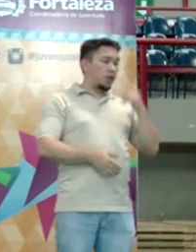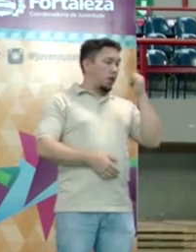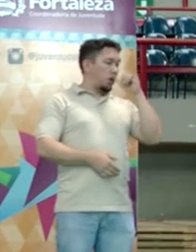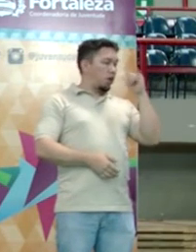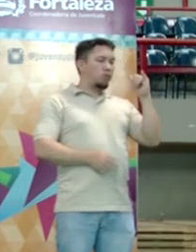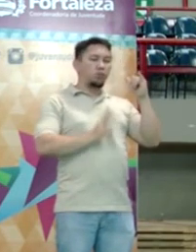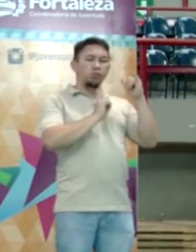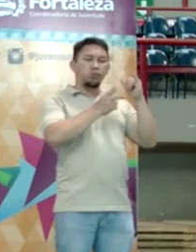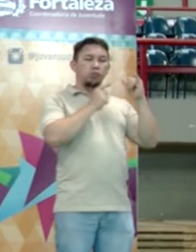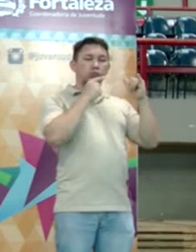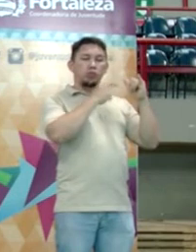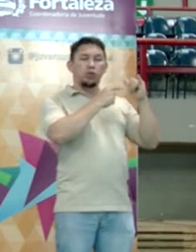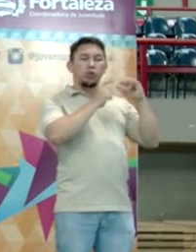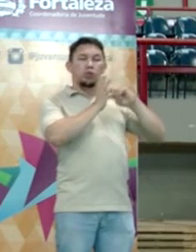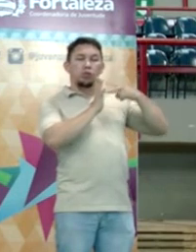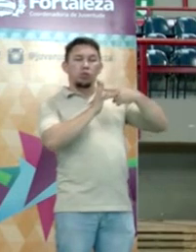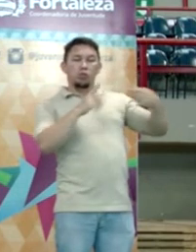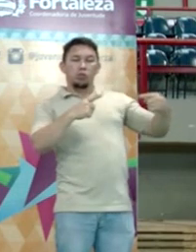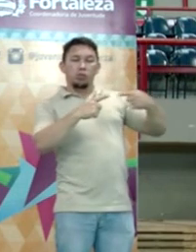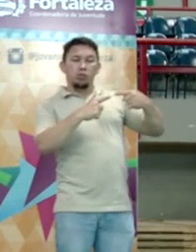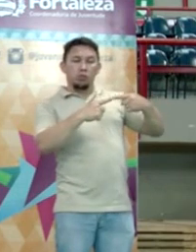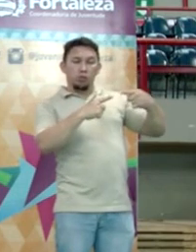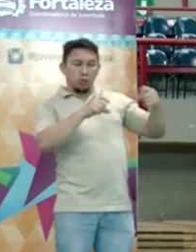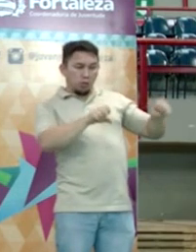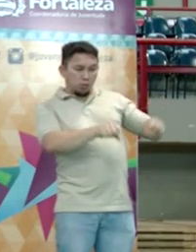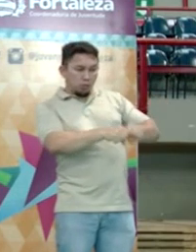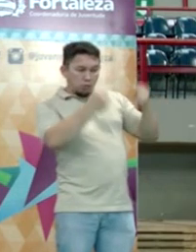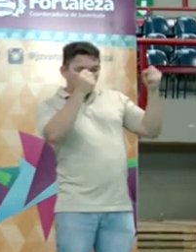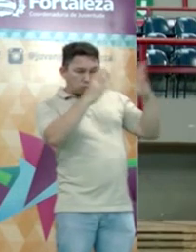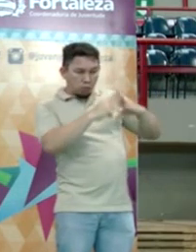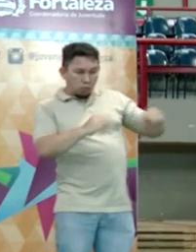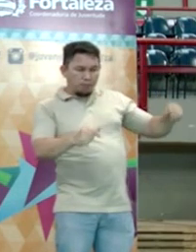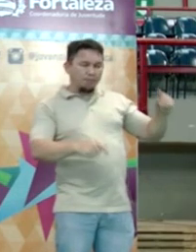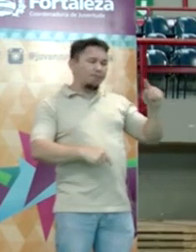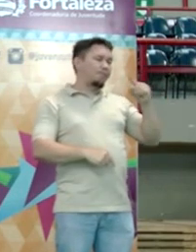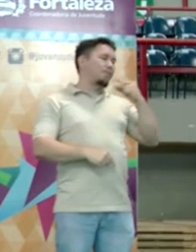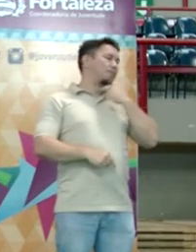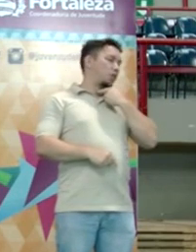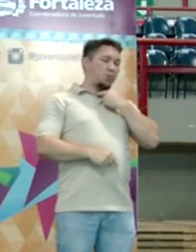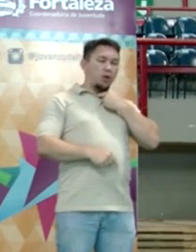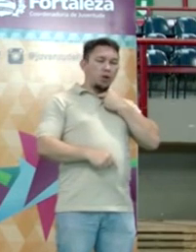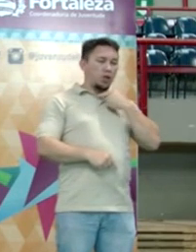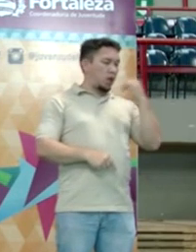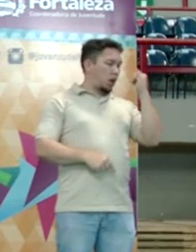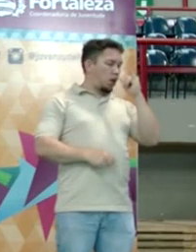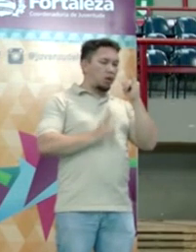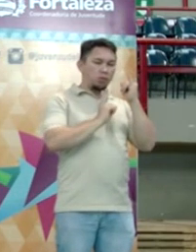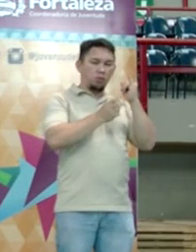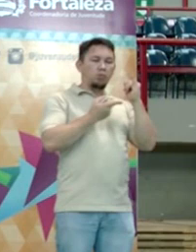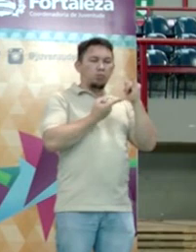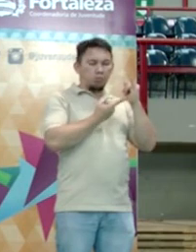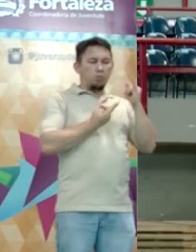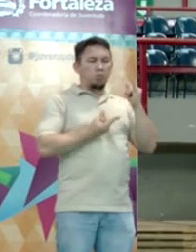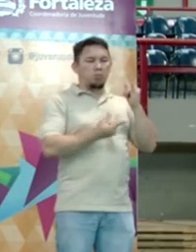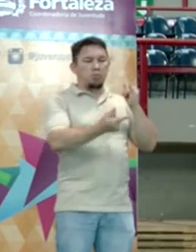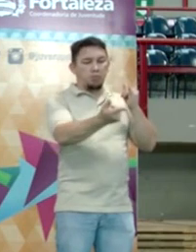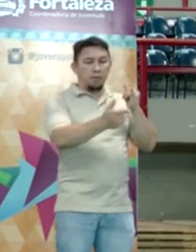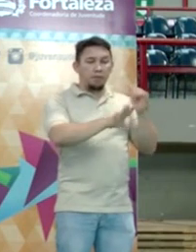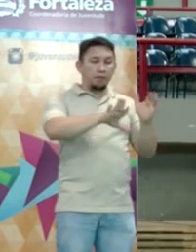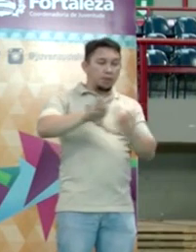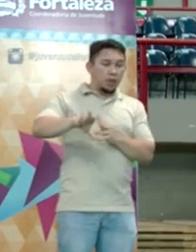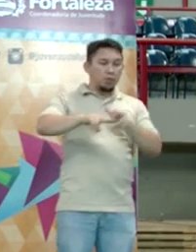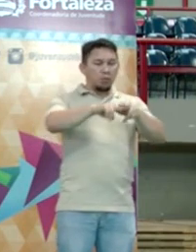ser conservada no sentido de que ela não poderá ser destruída. Guardem essa ideia. E se